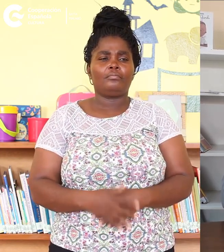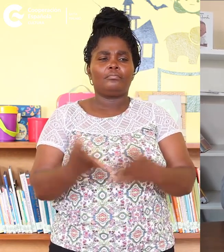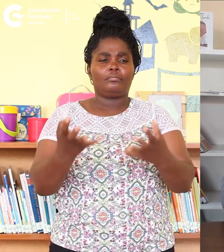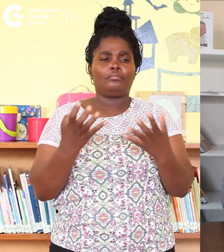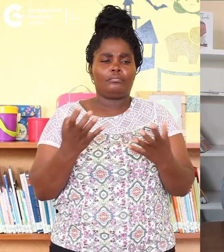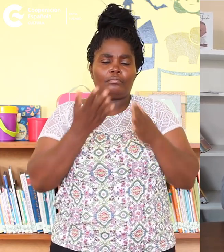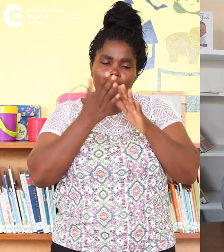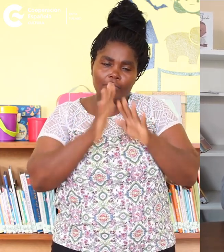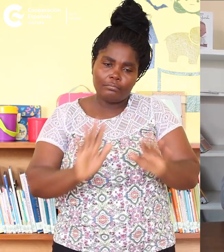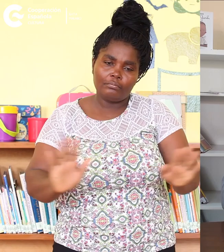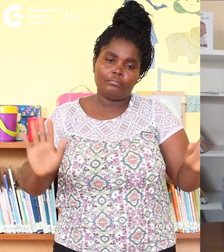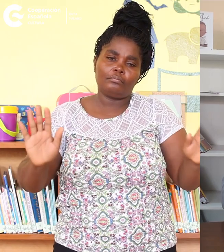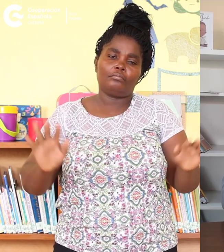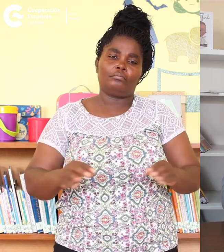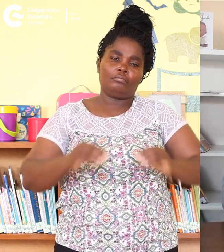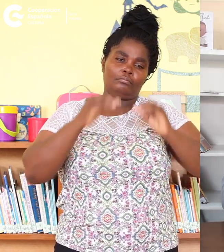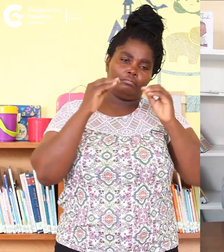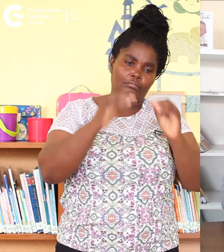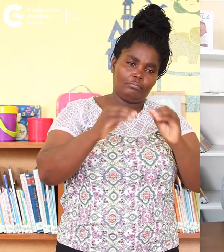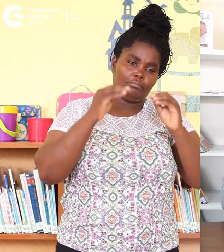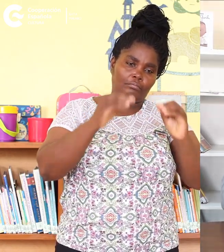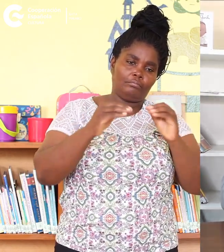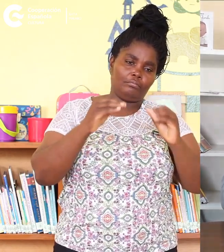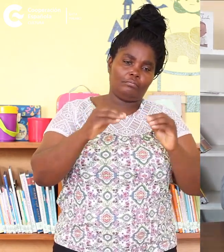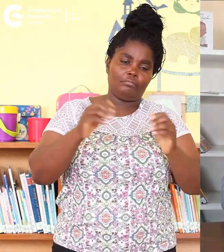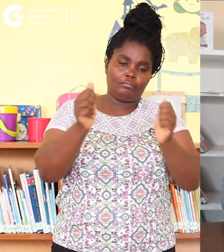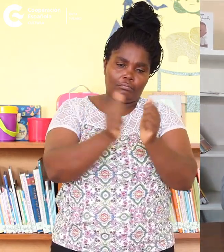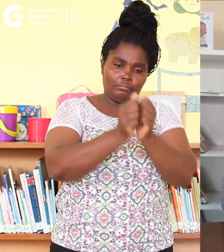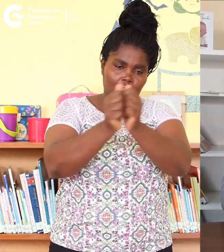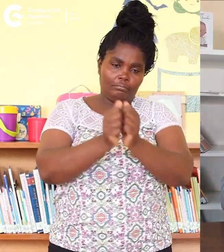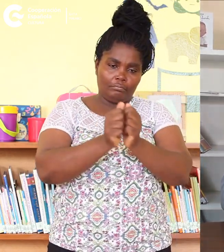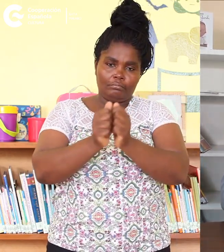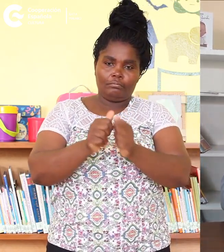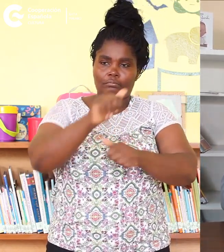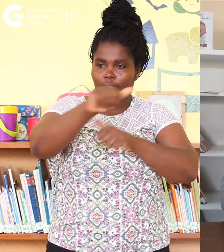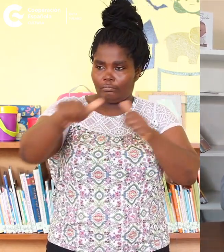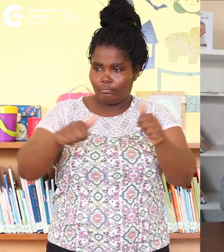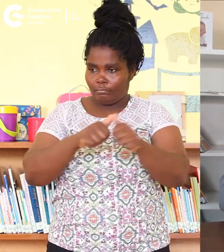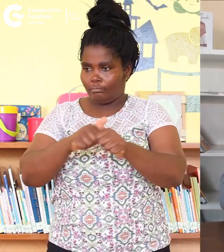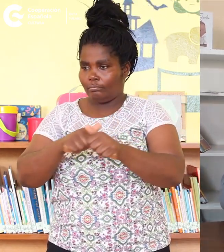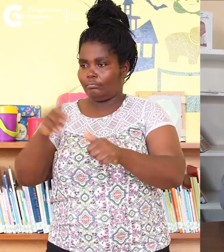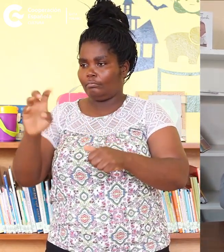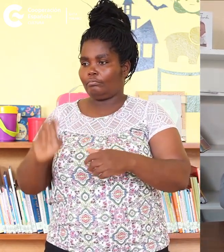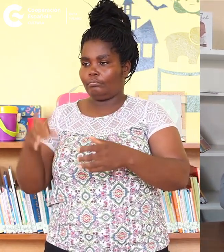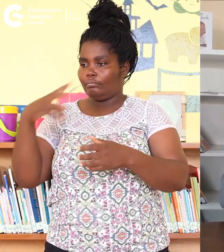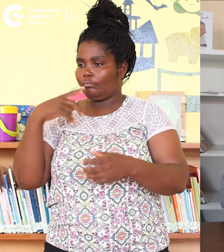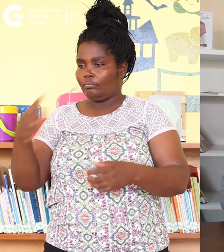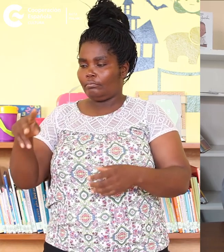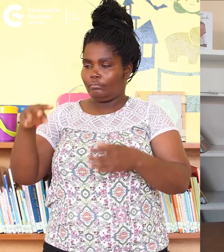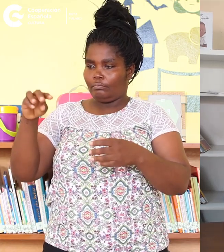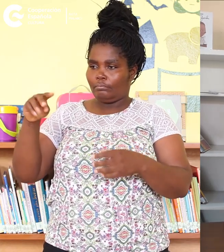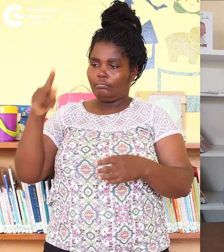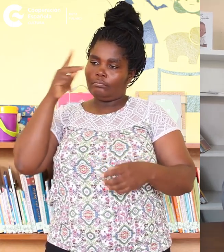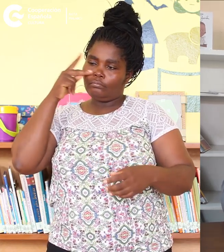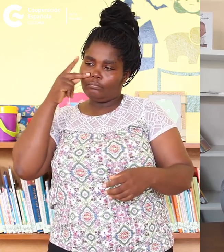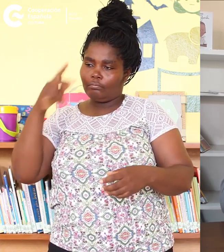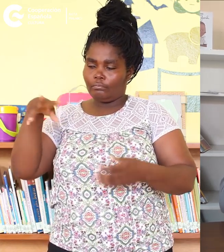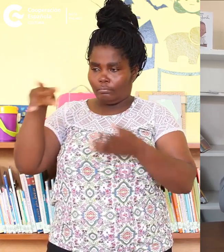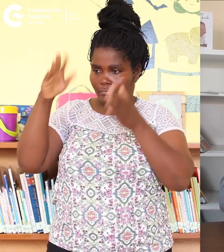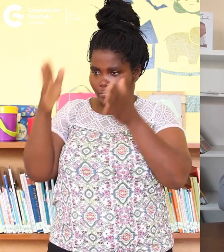Tranquilos, ensayaremos juntos. En el salón de actos, Pilar pone música.